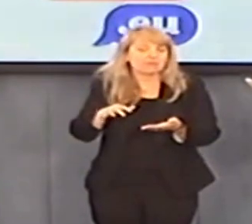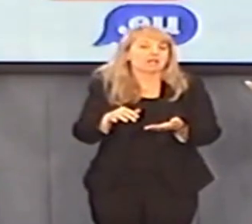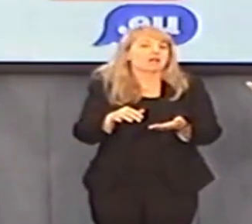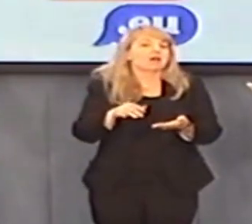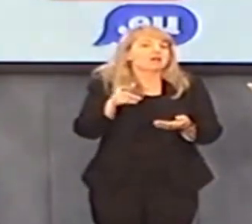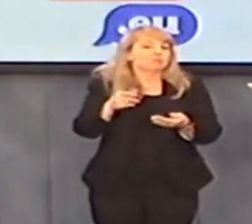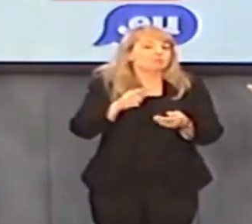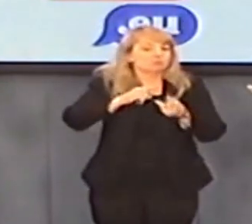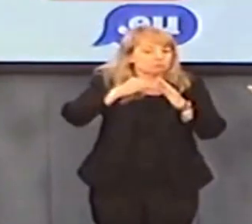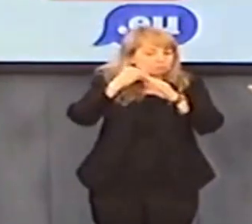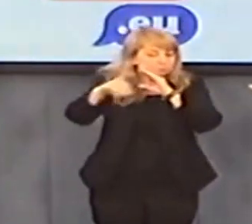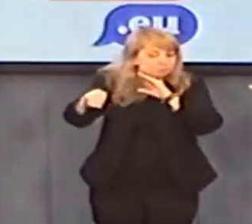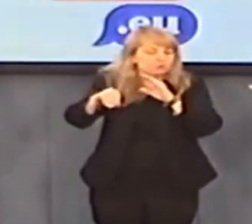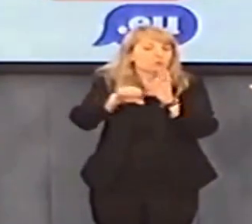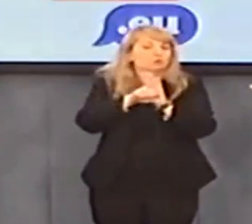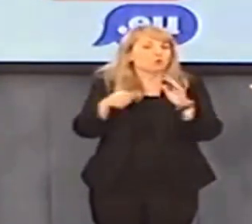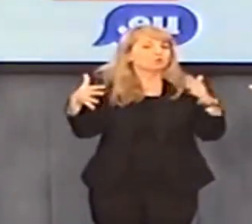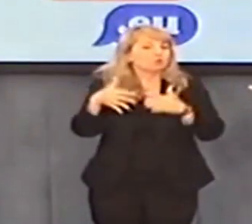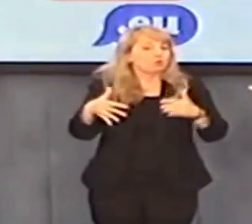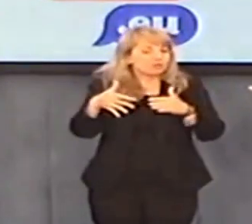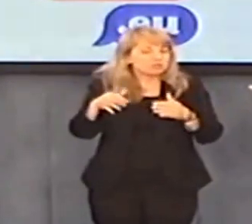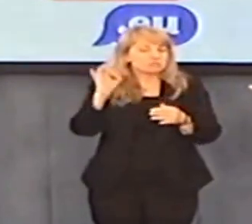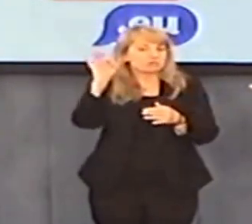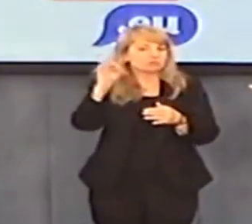Towarzystwa Chrystusowego.